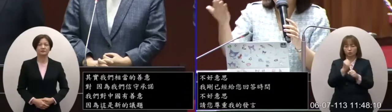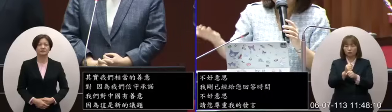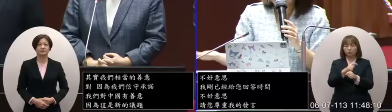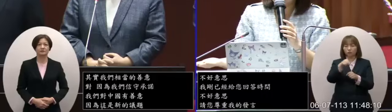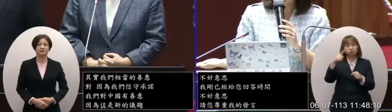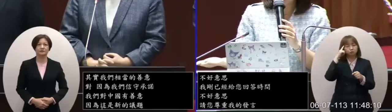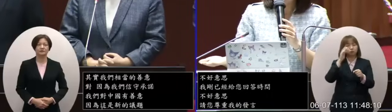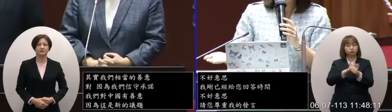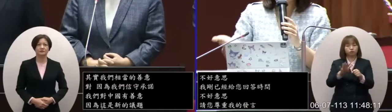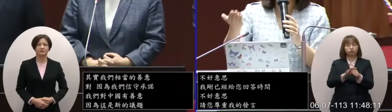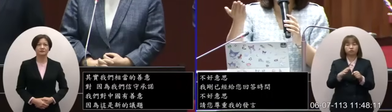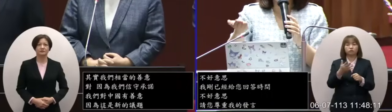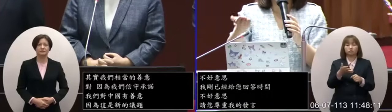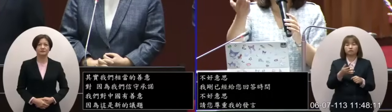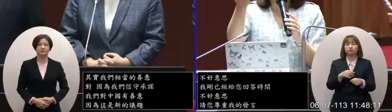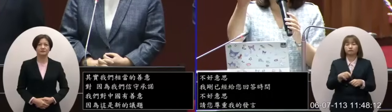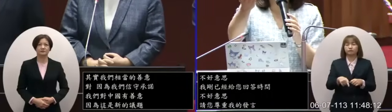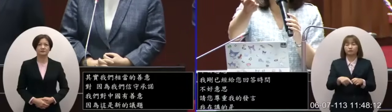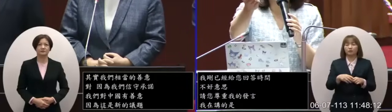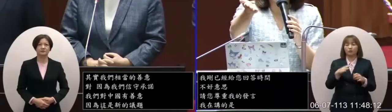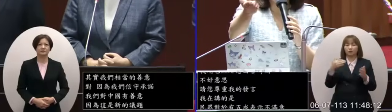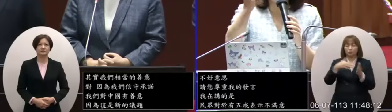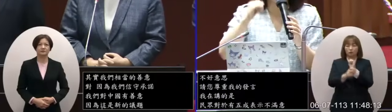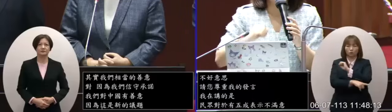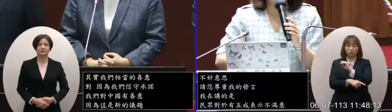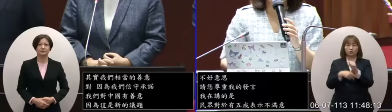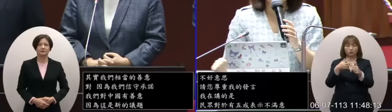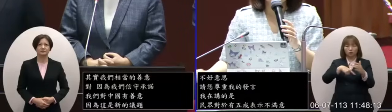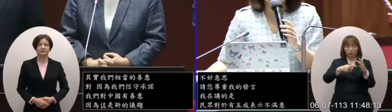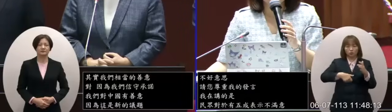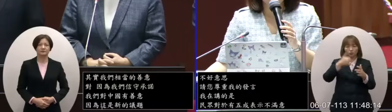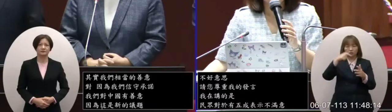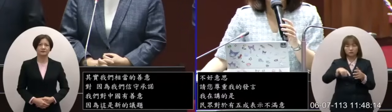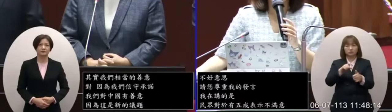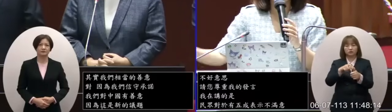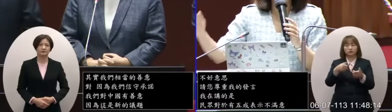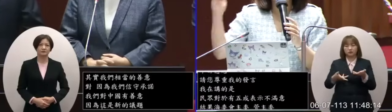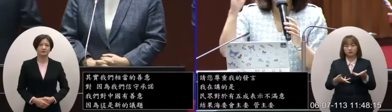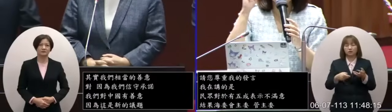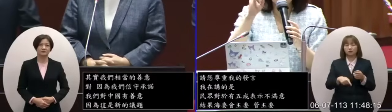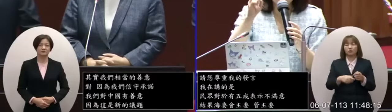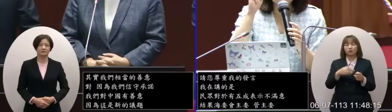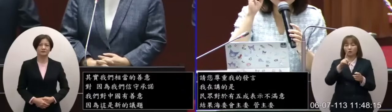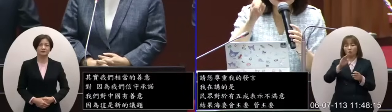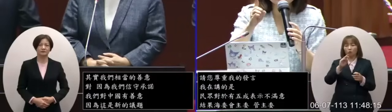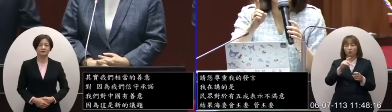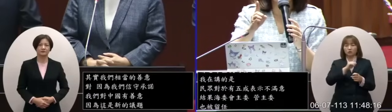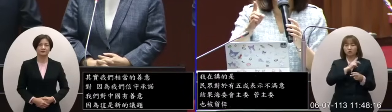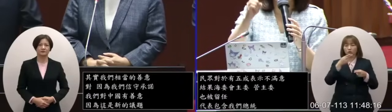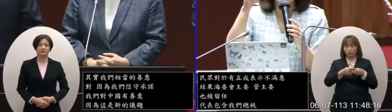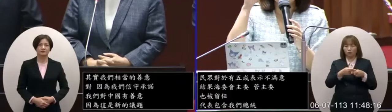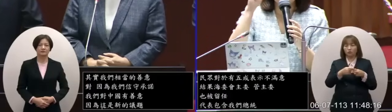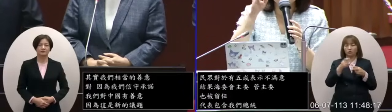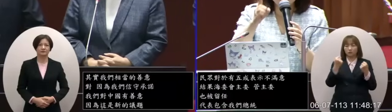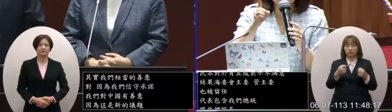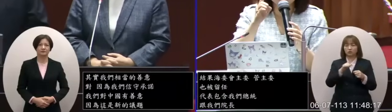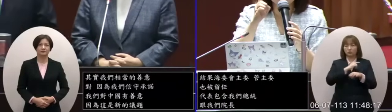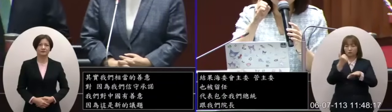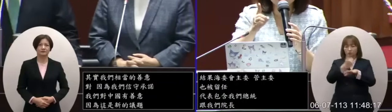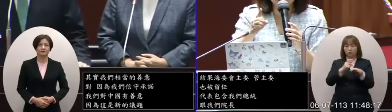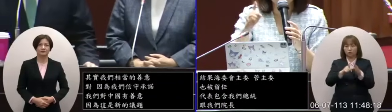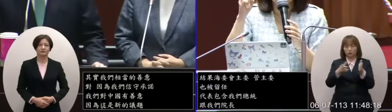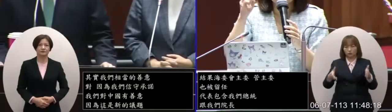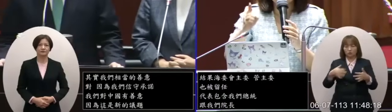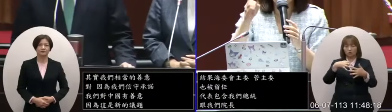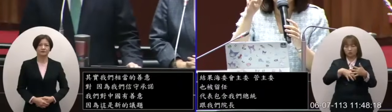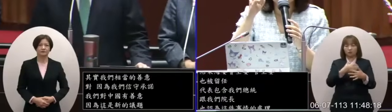们是满意的吗？那请问最后我要问一下院长这个议题哦，就是说你有没有信心在你的任期